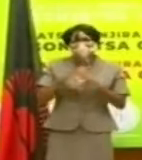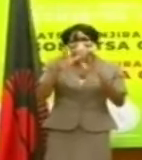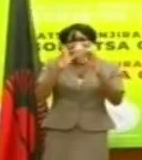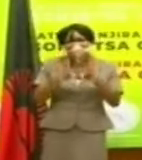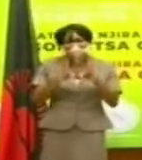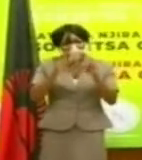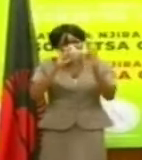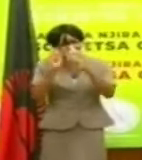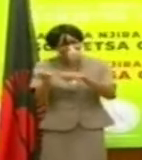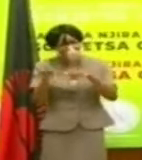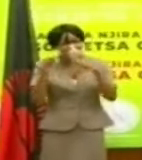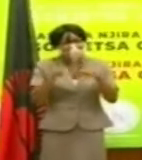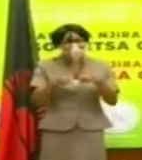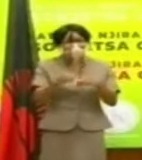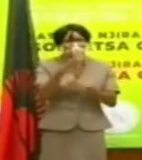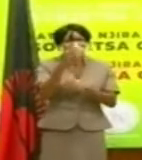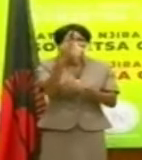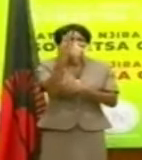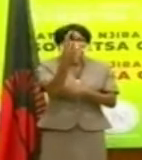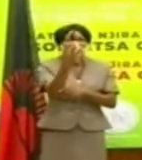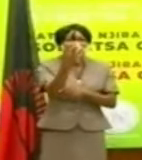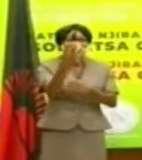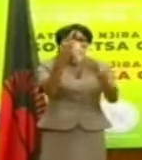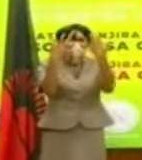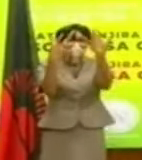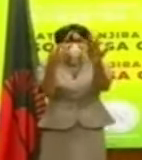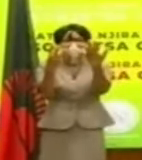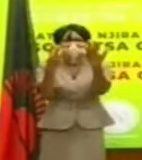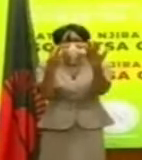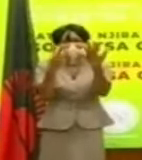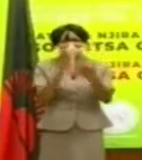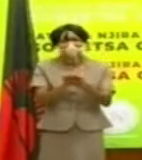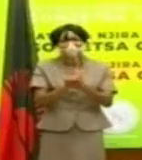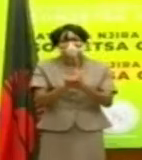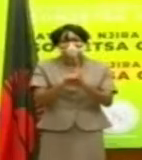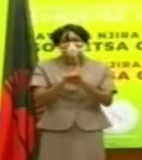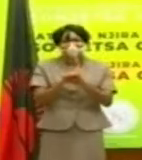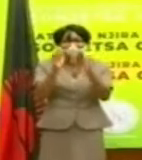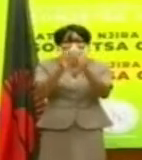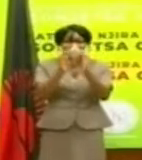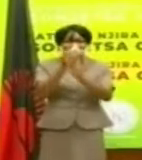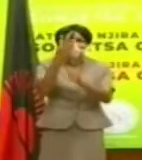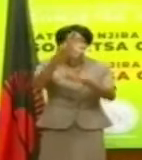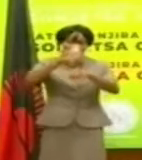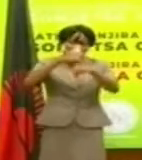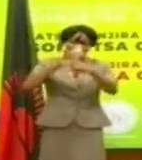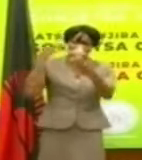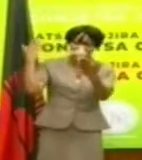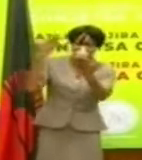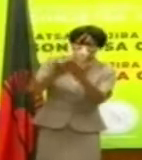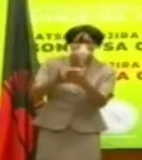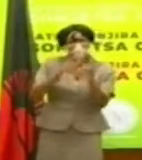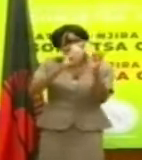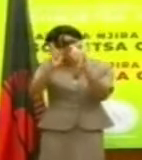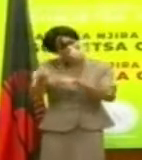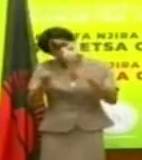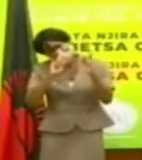amene atisiya ndi anthu 38 zipatala zathu zonse pa maola 24 amene